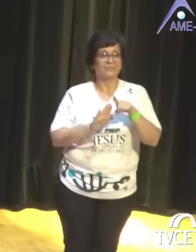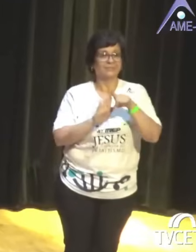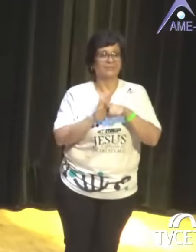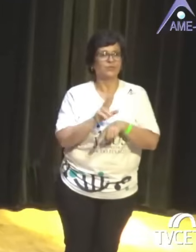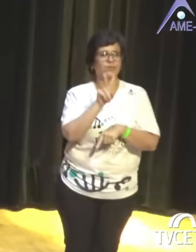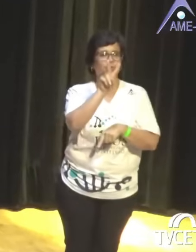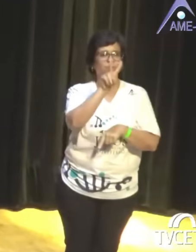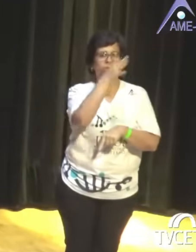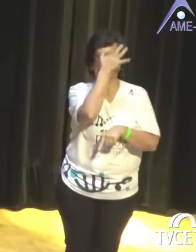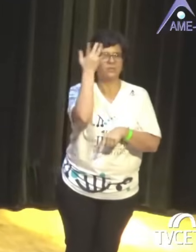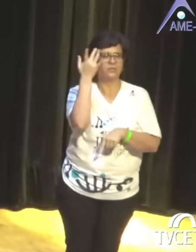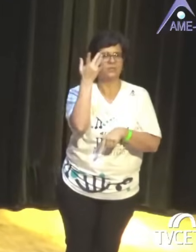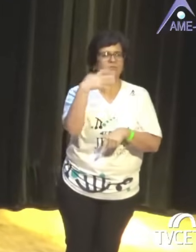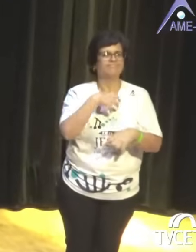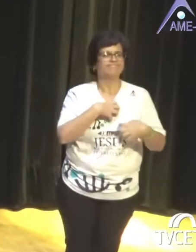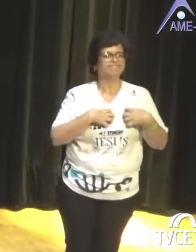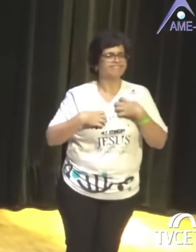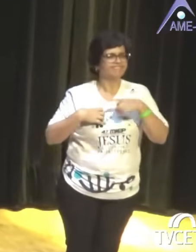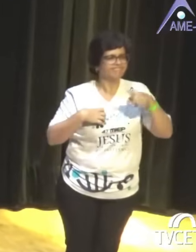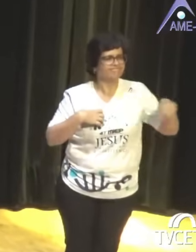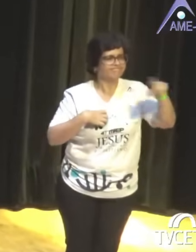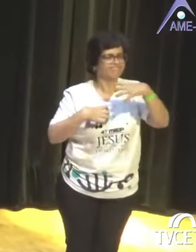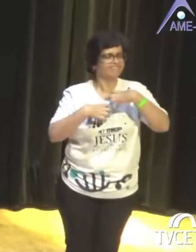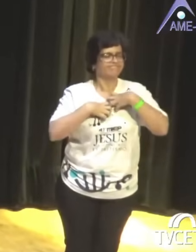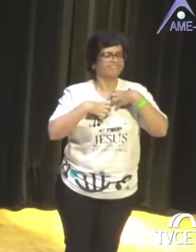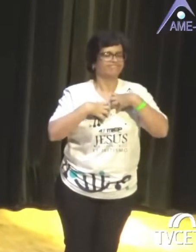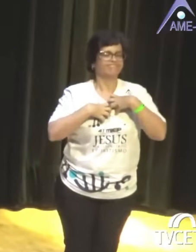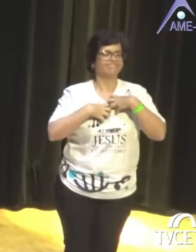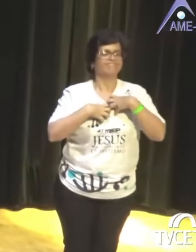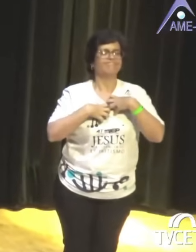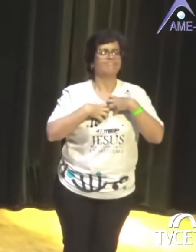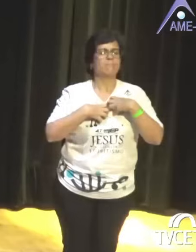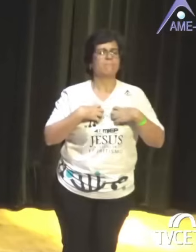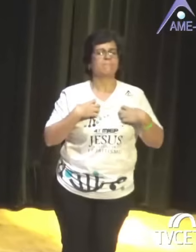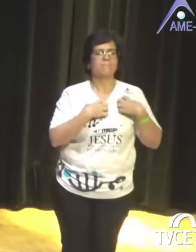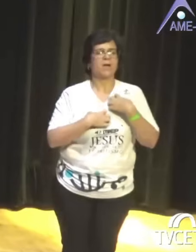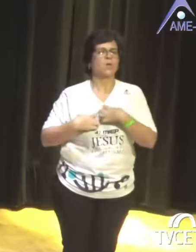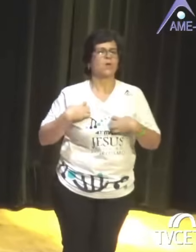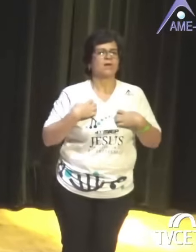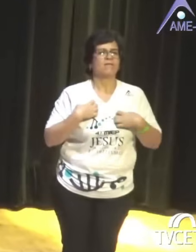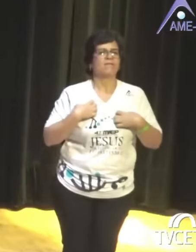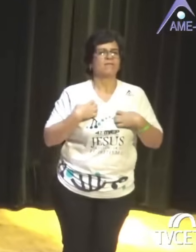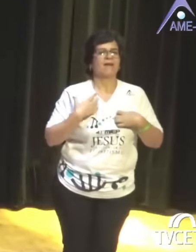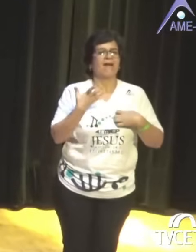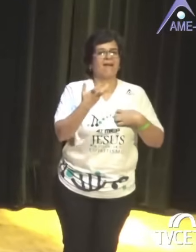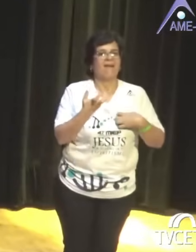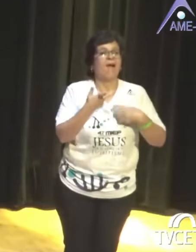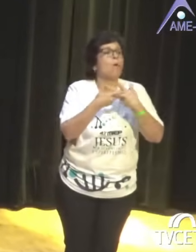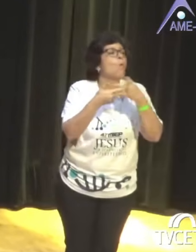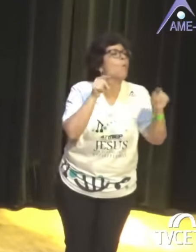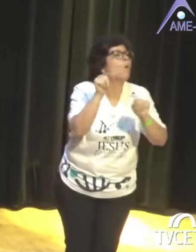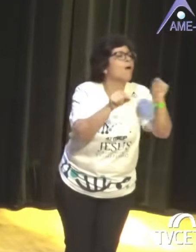você tá magoado vai descobrir o que que elas querem